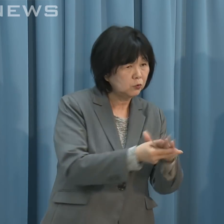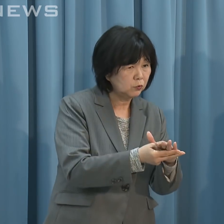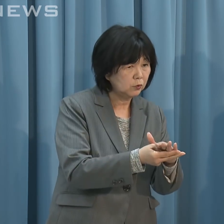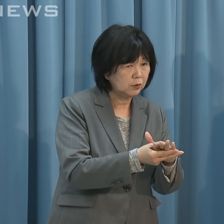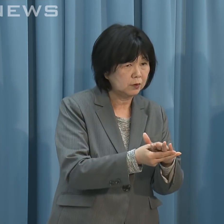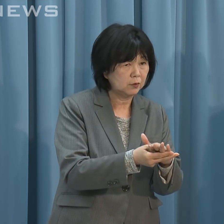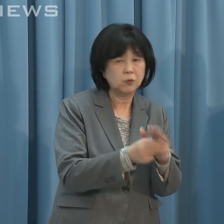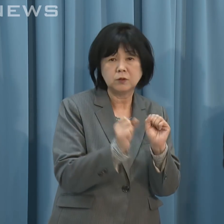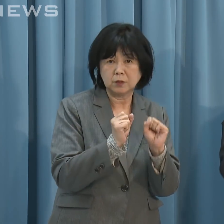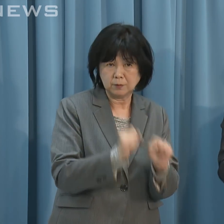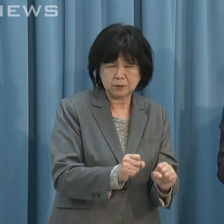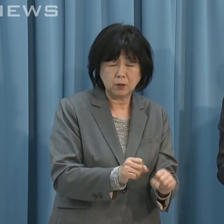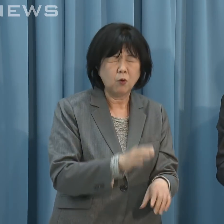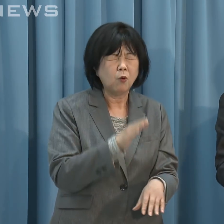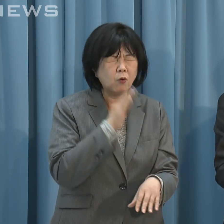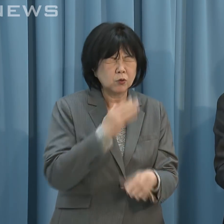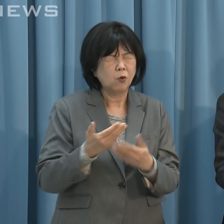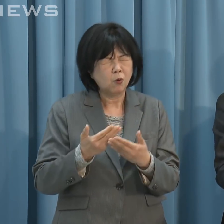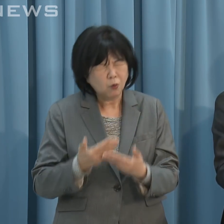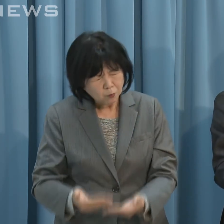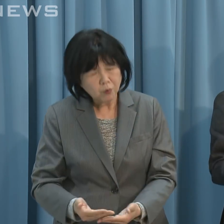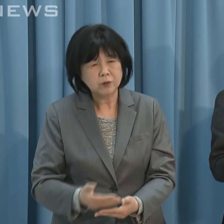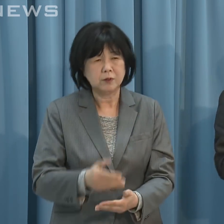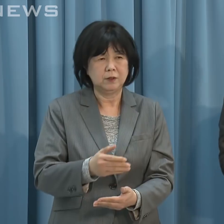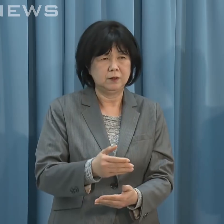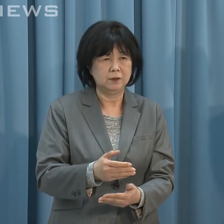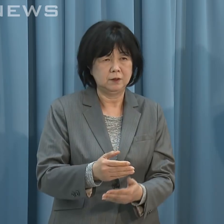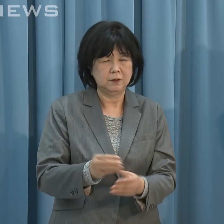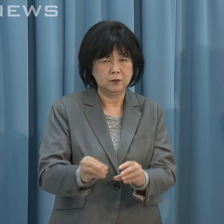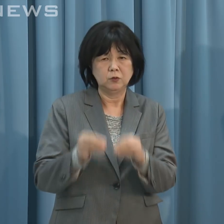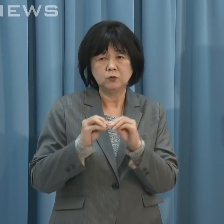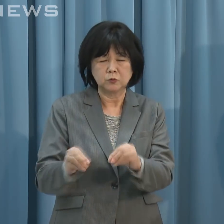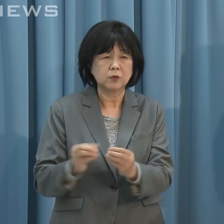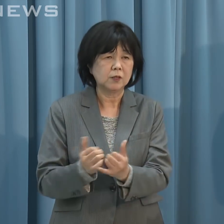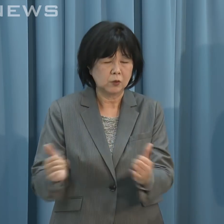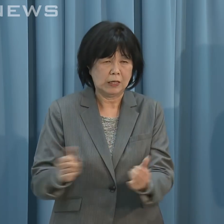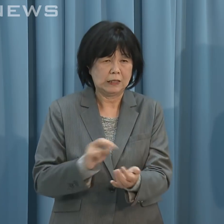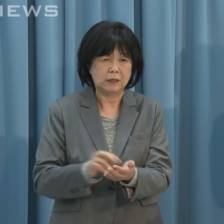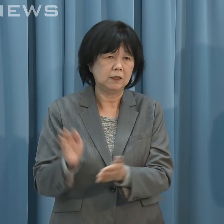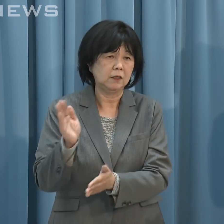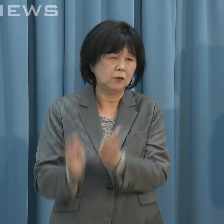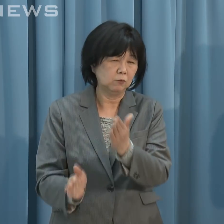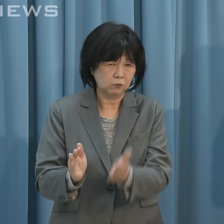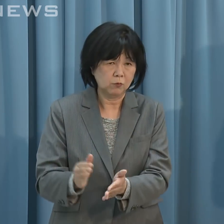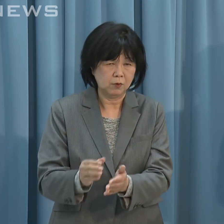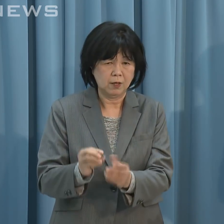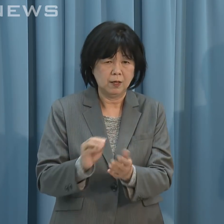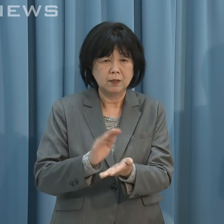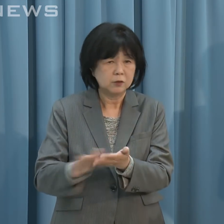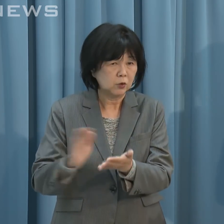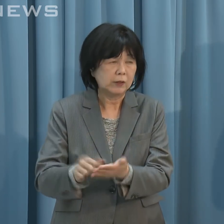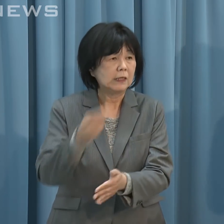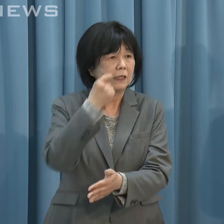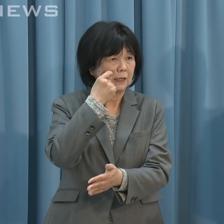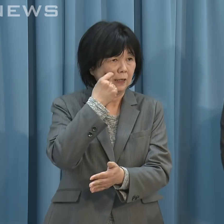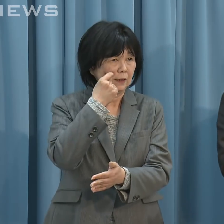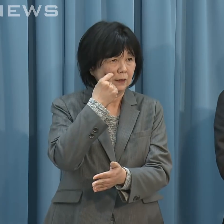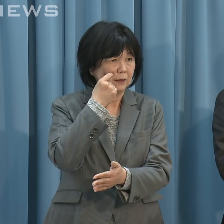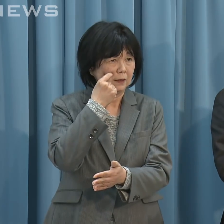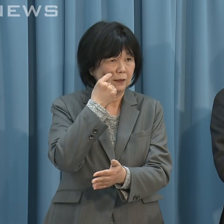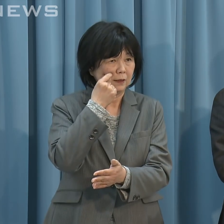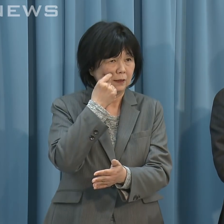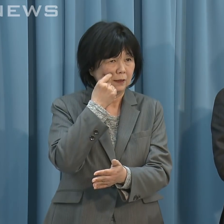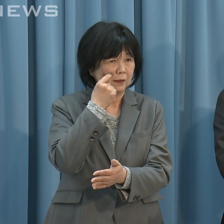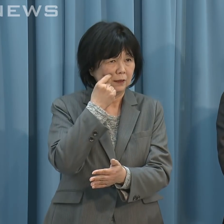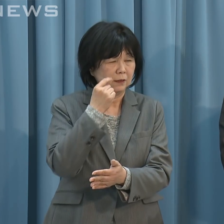ますから、本当に重篤重症な方が医療サービスを受けられない、蔓延した場合ね、できなくなるんで、そ